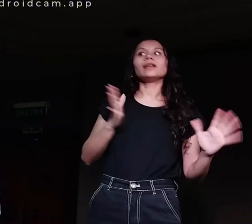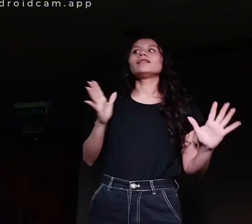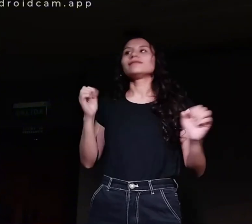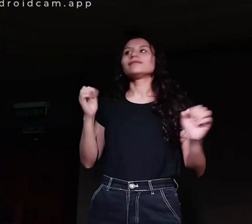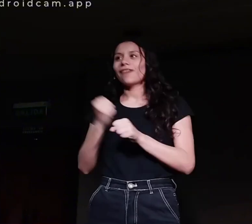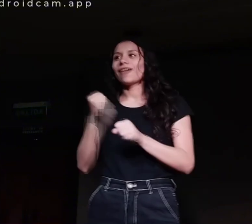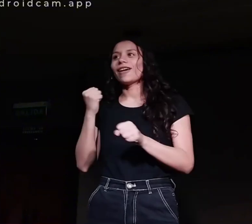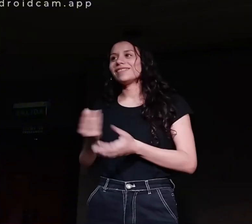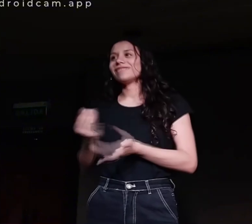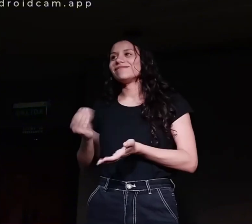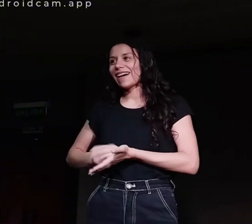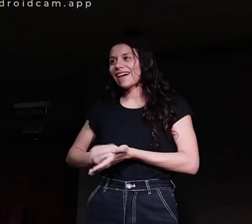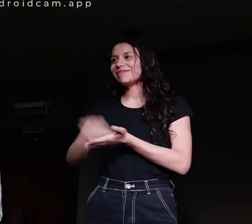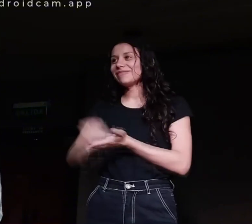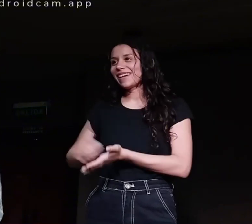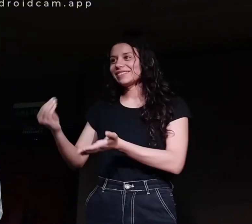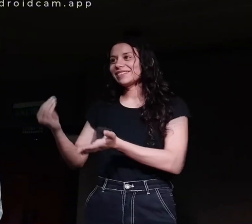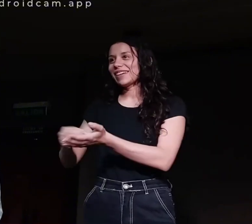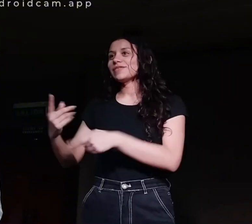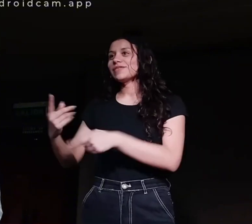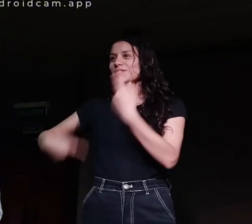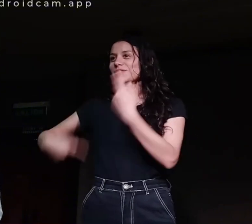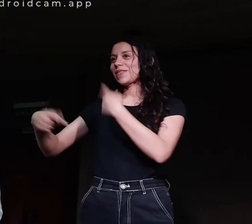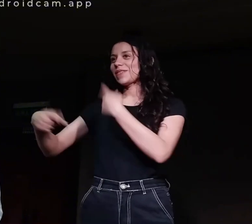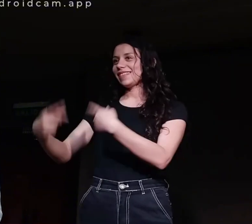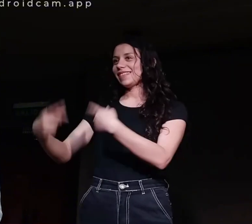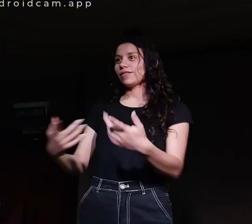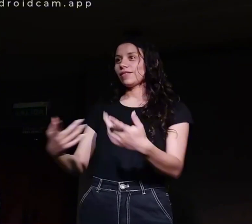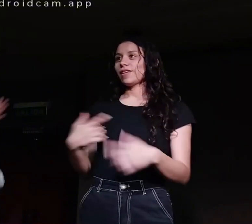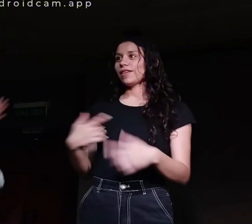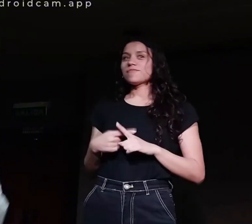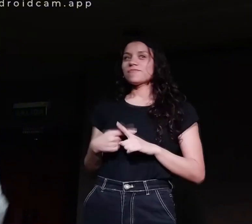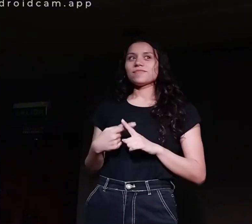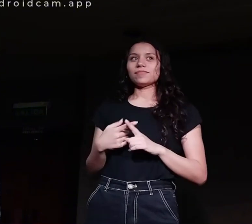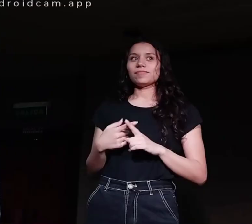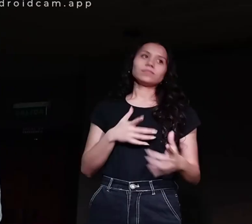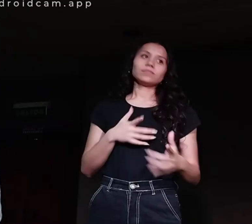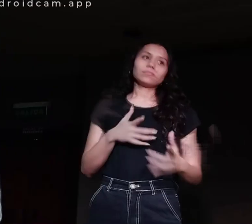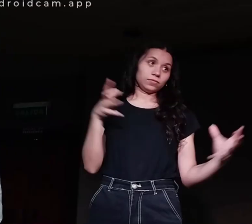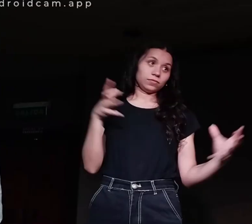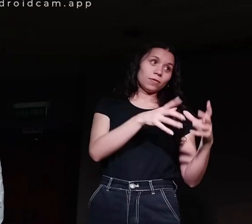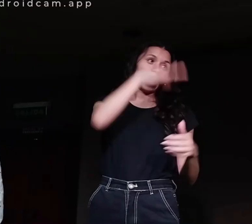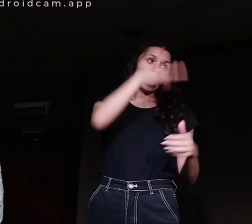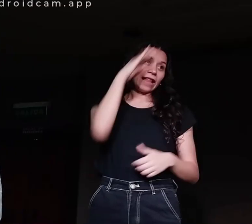Me parece que está muy bueno. Así que hay que seguir trabajando.